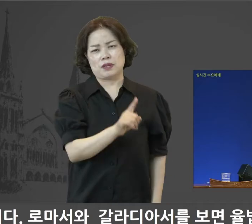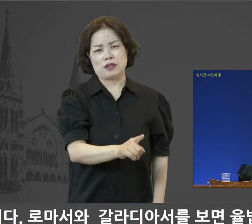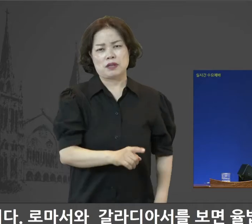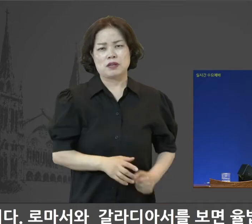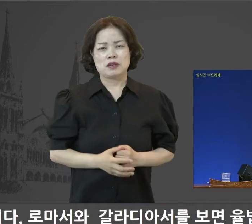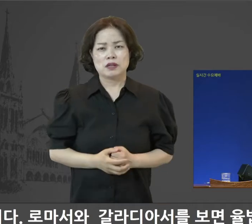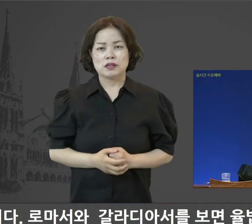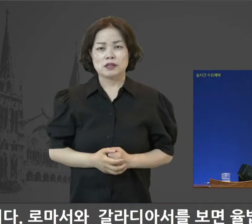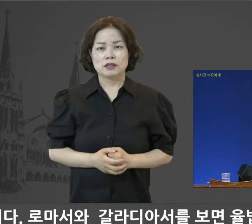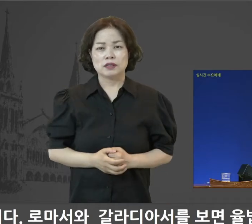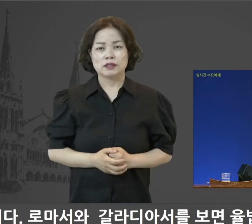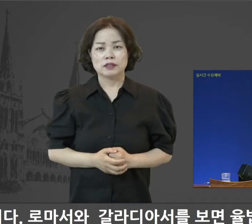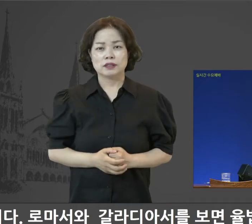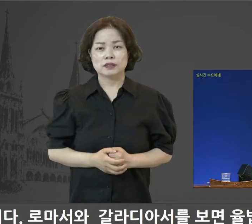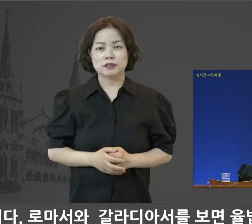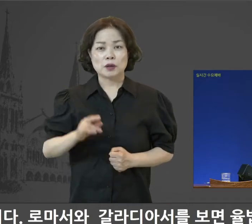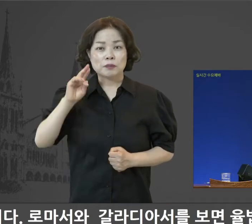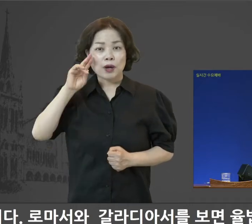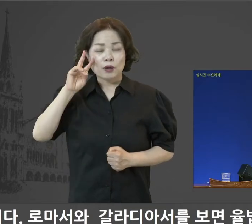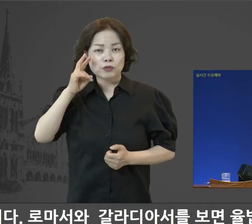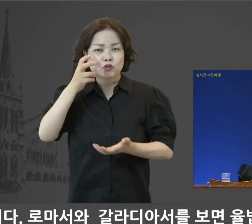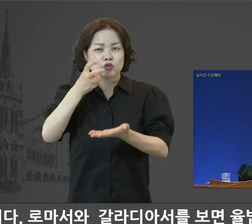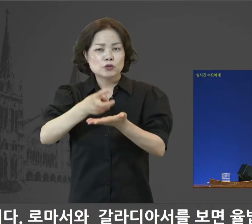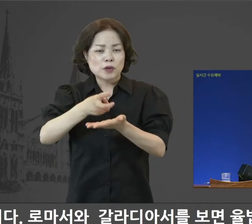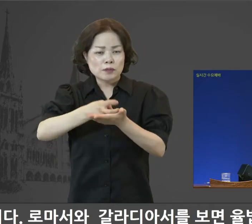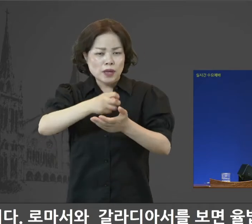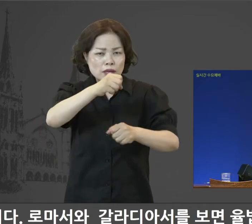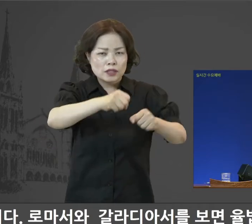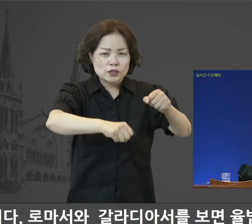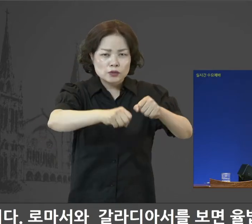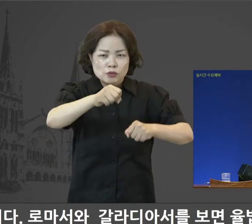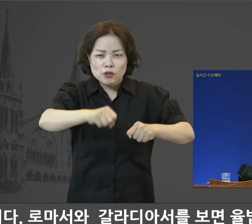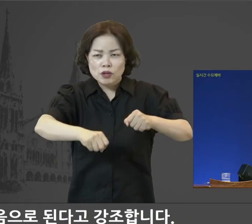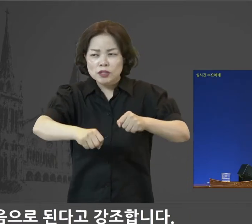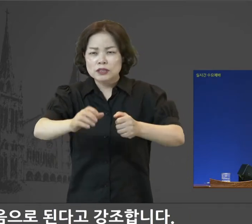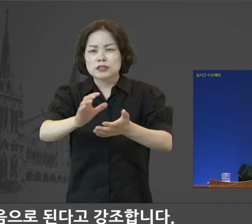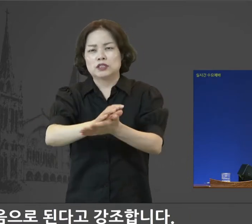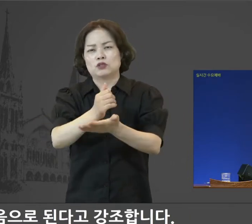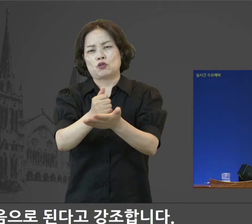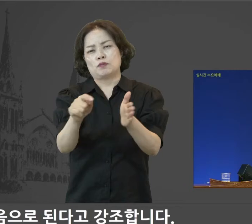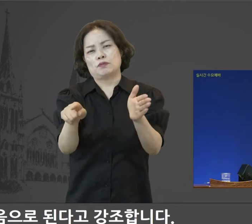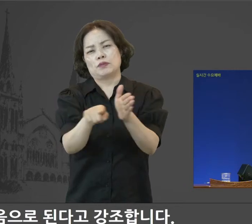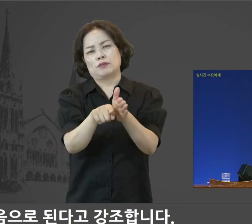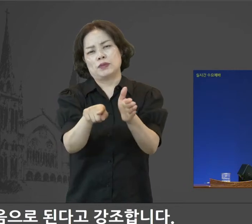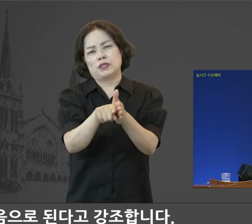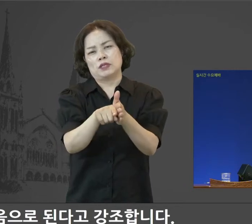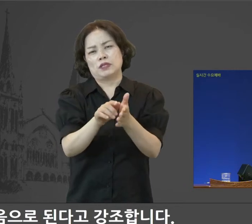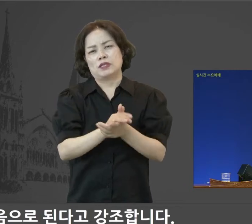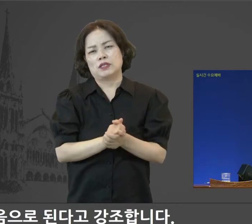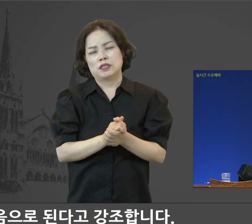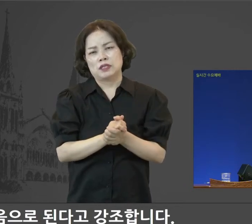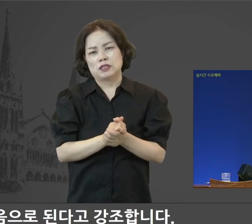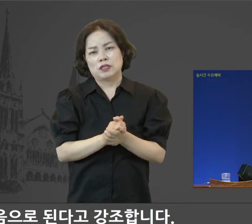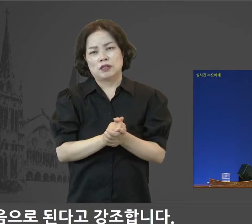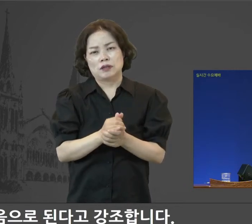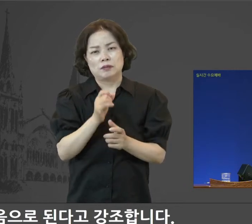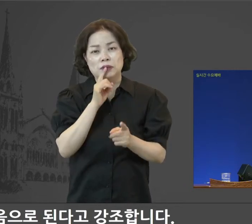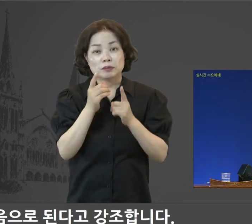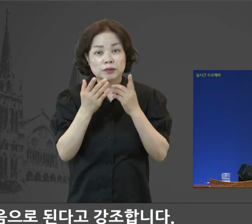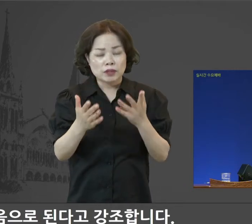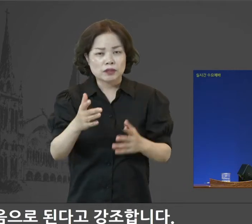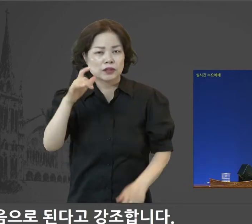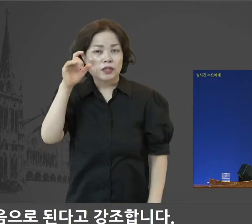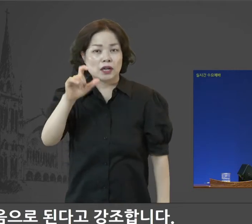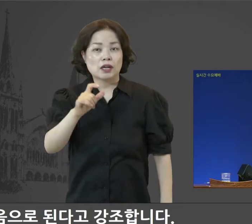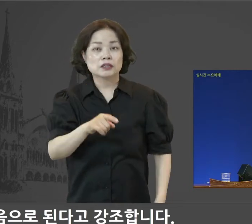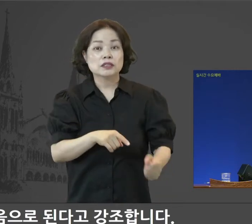있습니다. 바울이 율법의 행위와 그리스도를 믿는 믿음을 대조시켜서